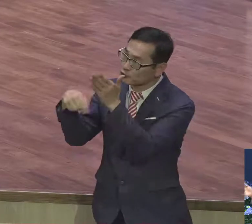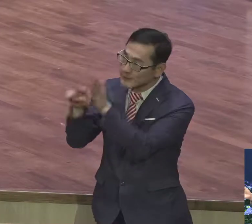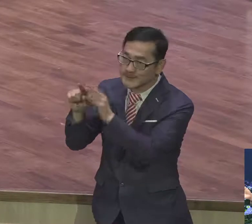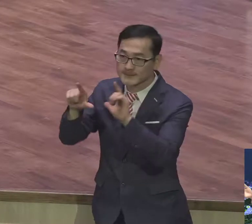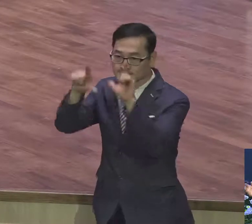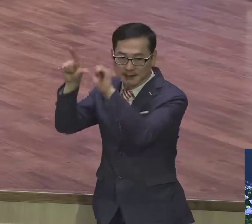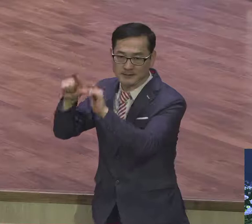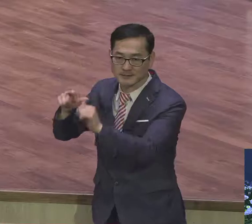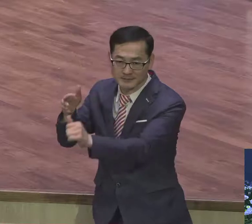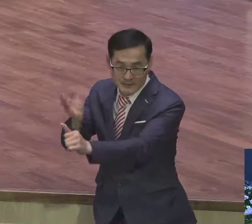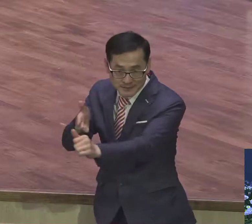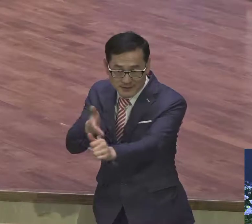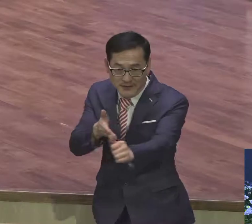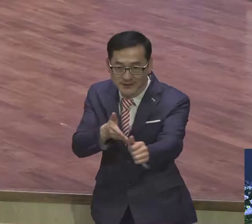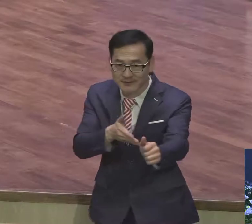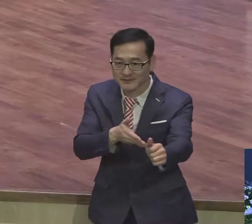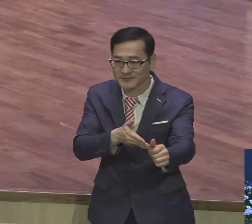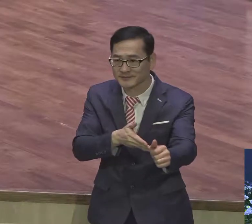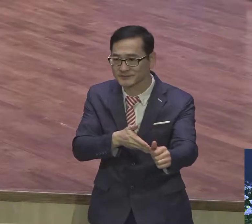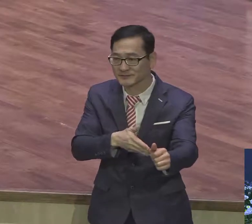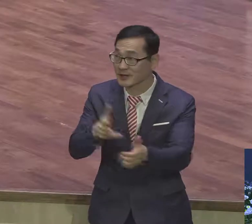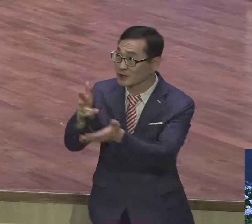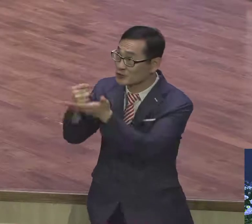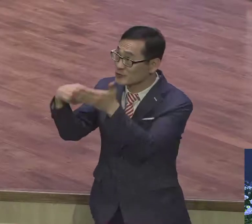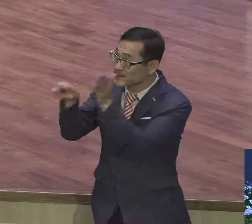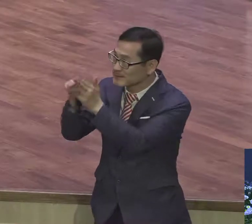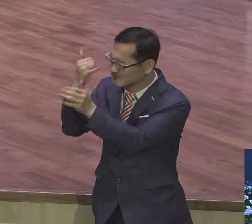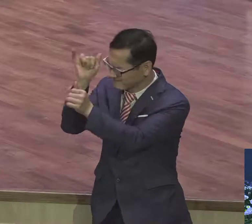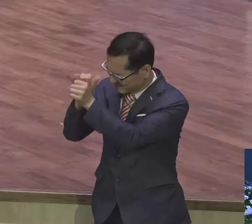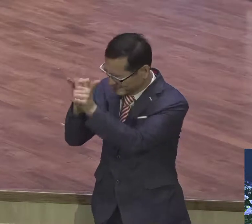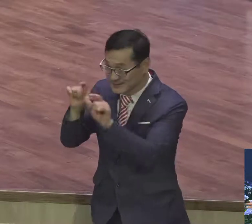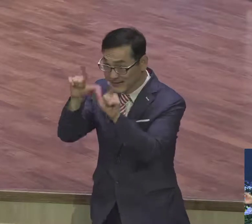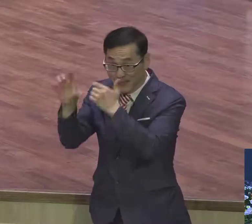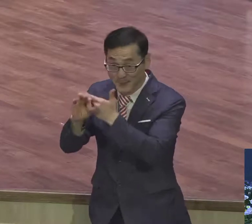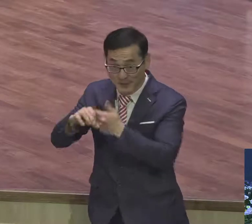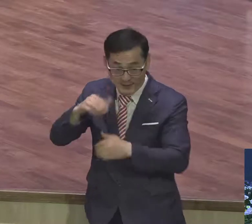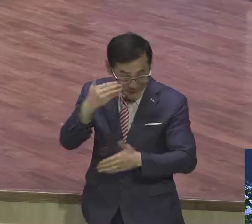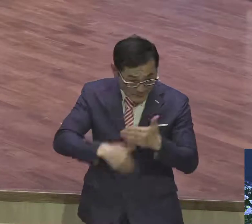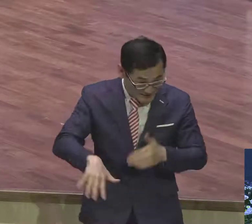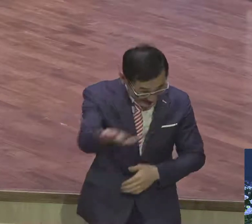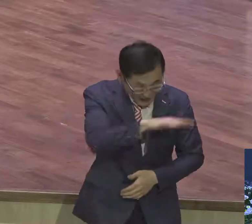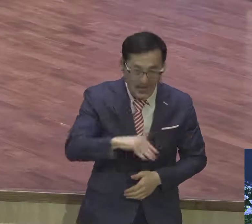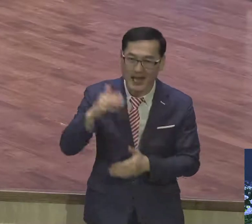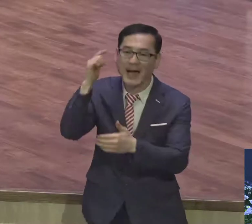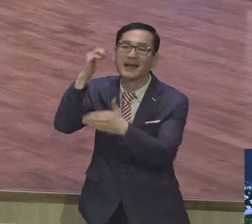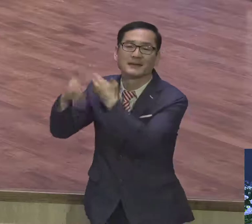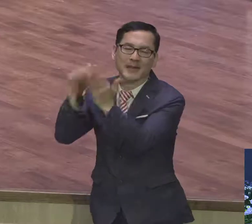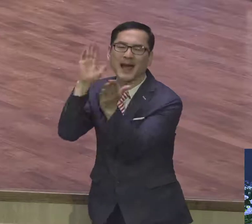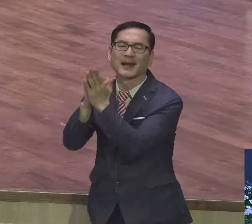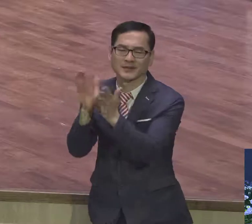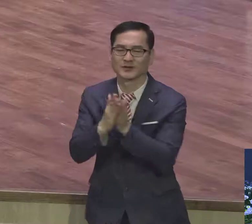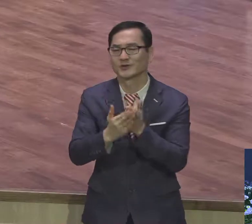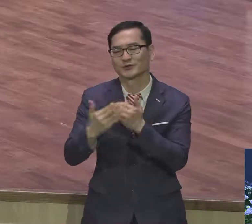위해 사시기 바랍니다. 주님을 위해서 살면 나머지는 다 책임지신다. 하나님이